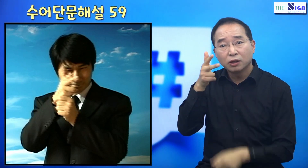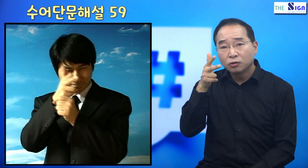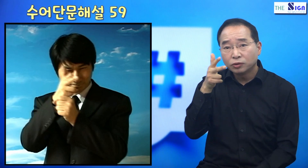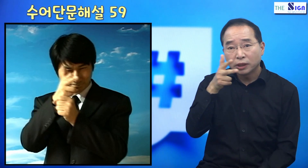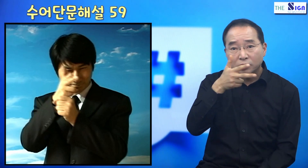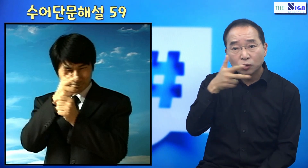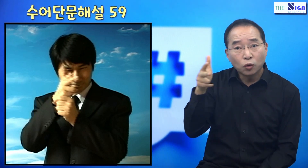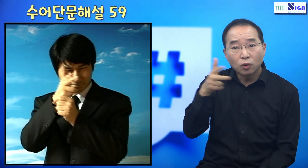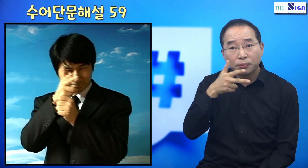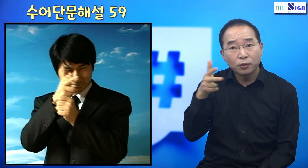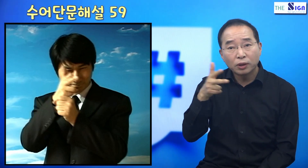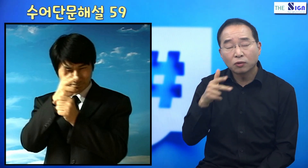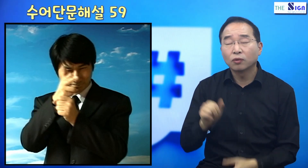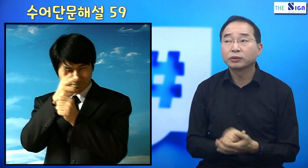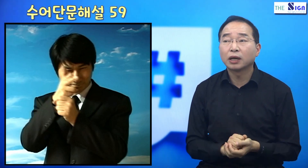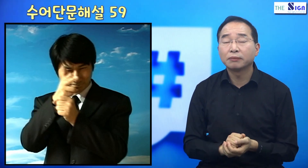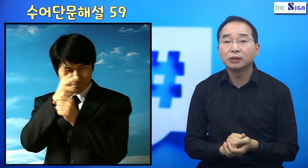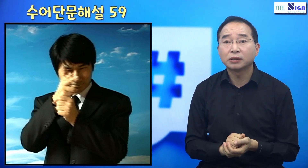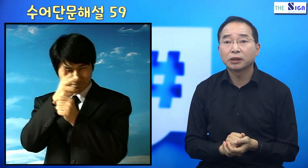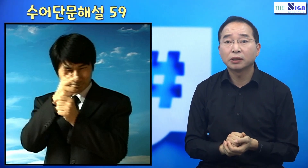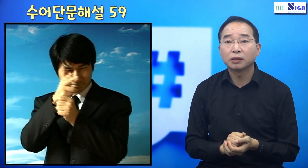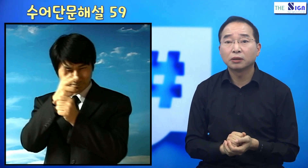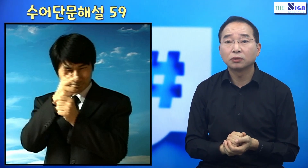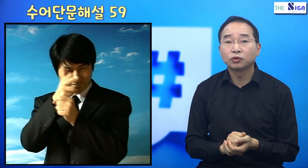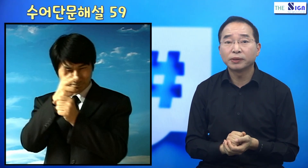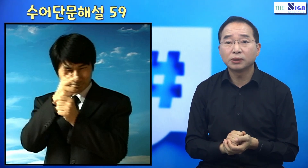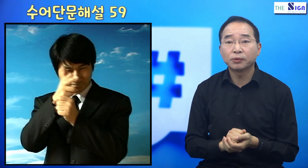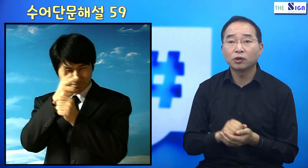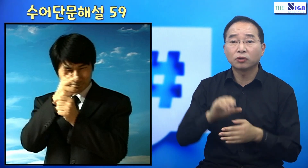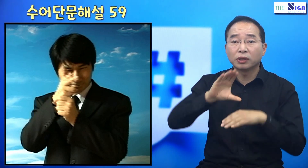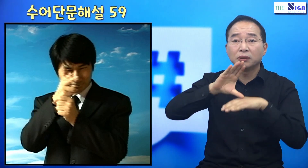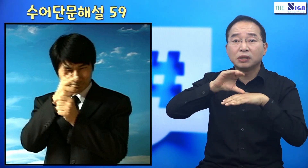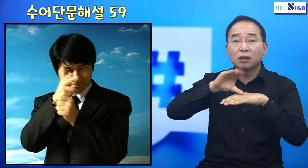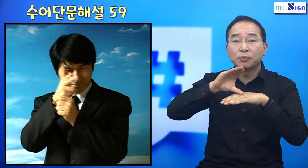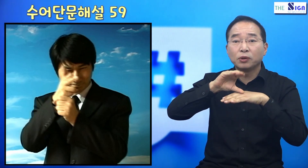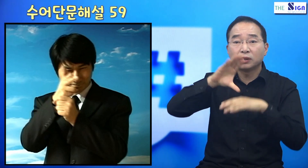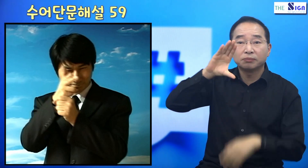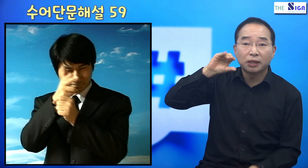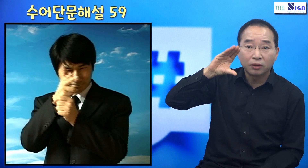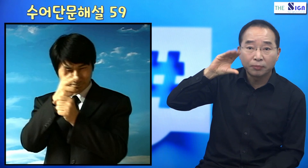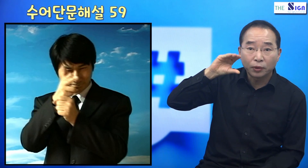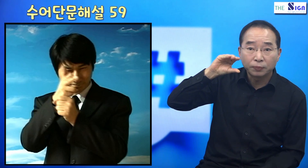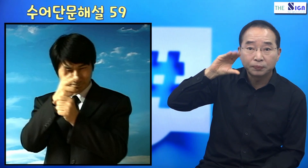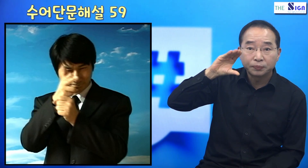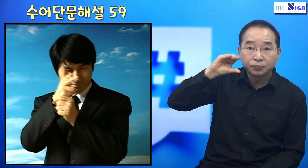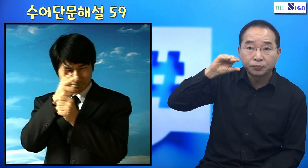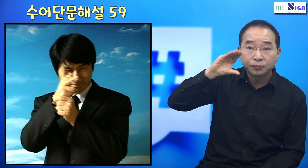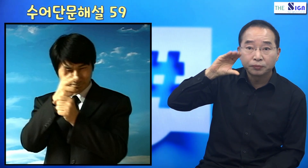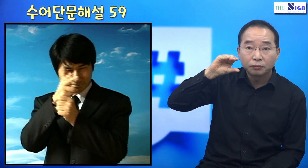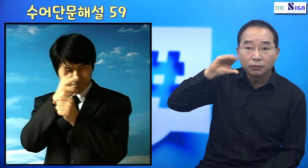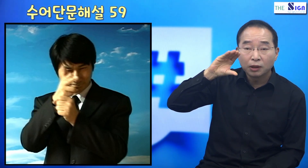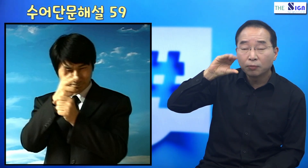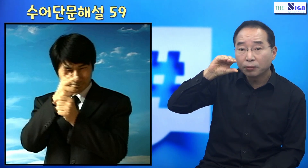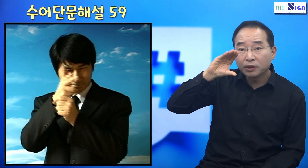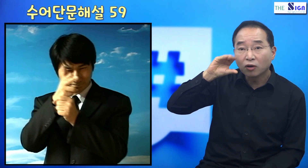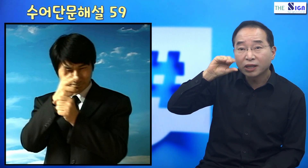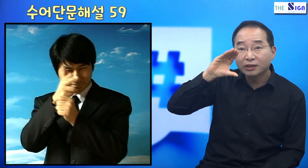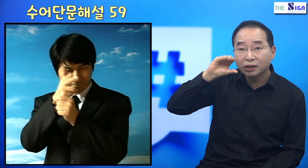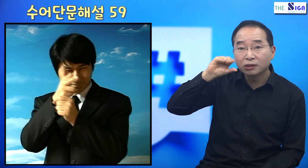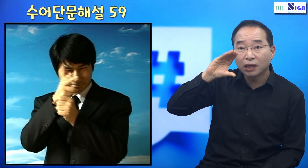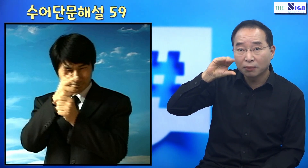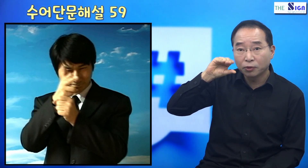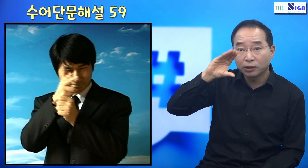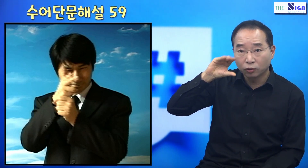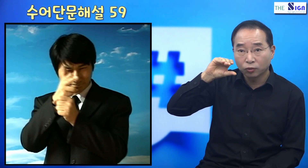촬영인데 우리가 이제 이런 표현하고 그 다음에 이제 두 번째 표현이 어떤 게 이런 표현이 있습니다. 이런 표현. 이런 표현이